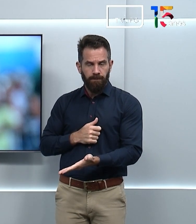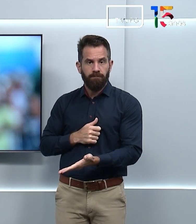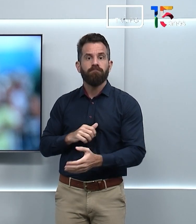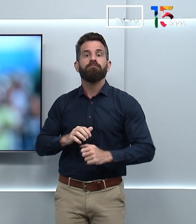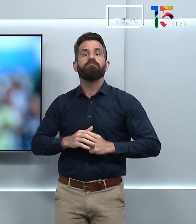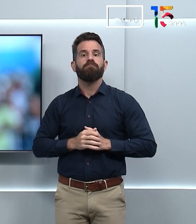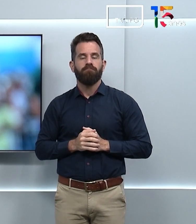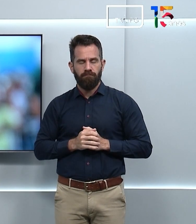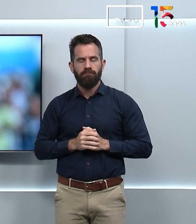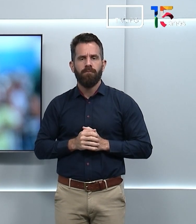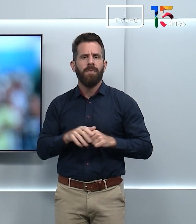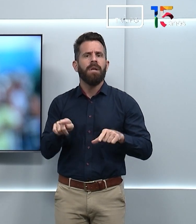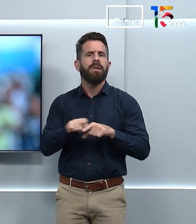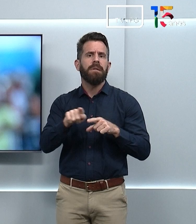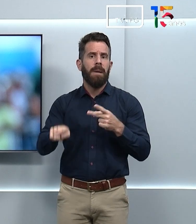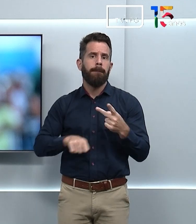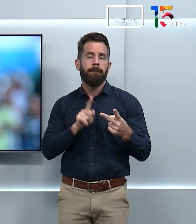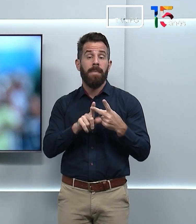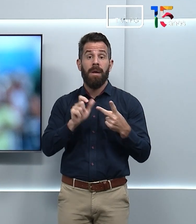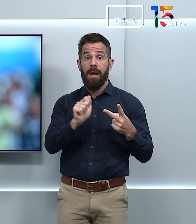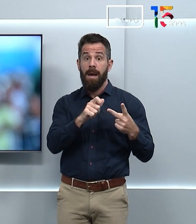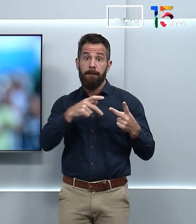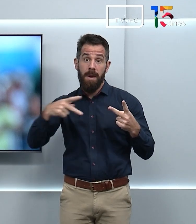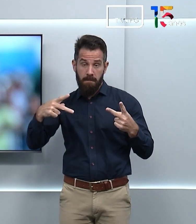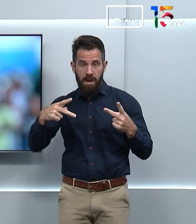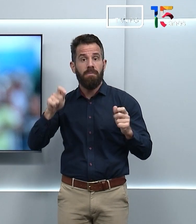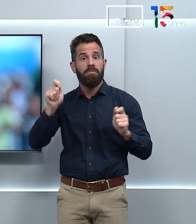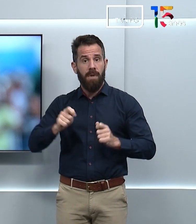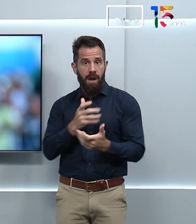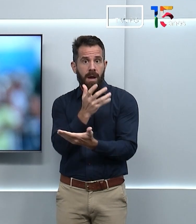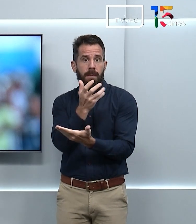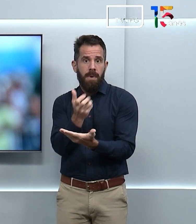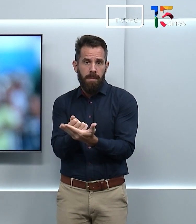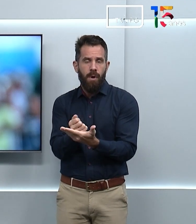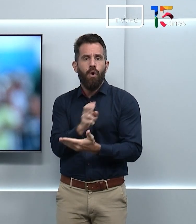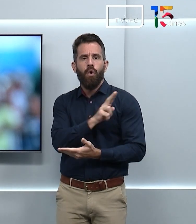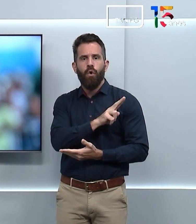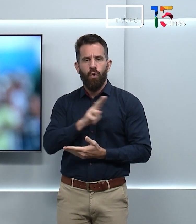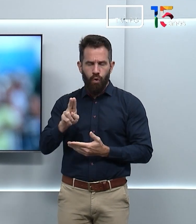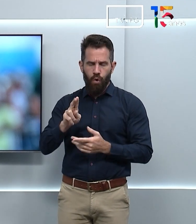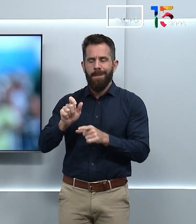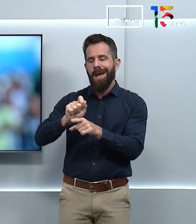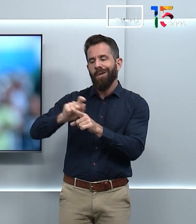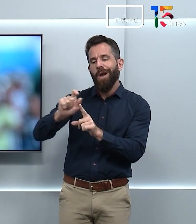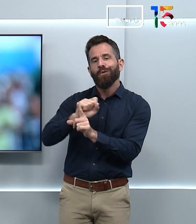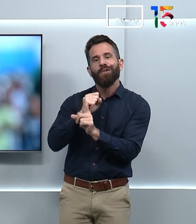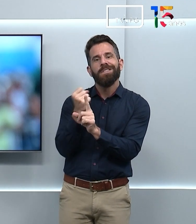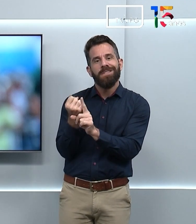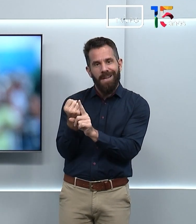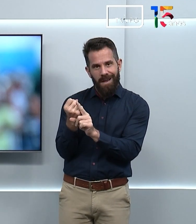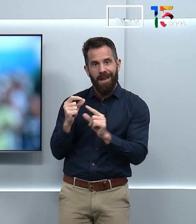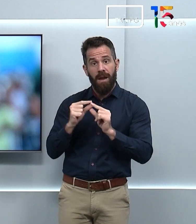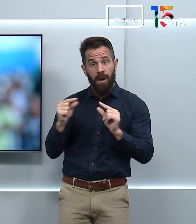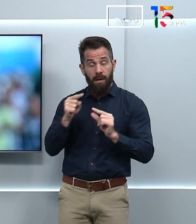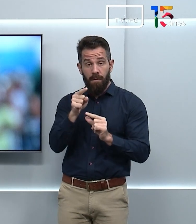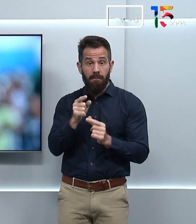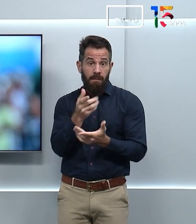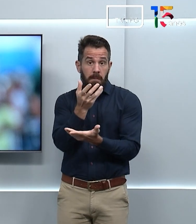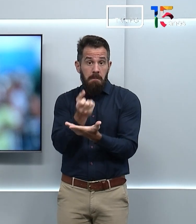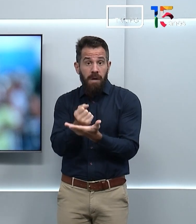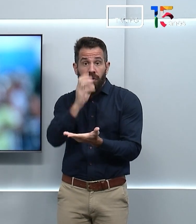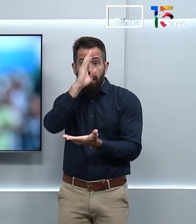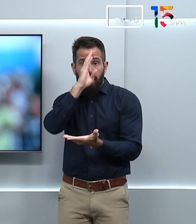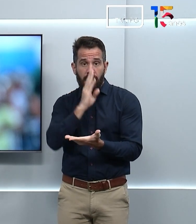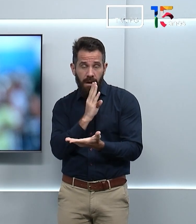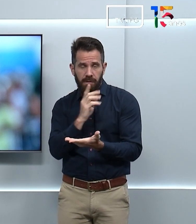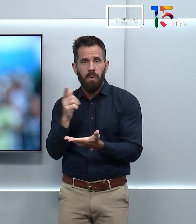goiás.gov.br/AGEHAB. Além disso, dá para fazer a inscrição pelo celular, viu? Só baixar o aplicativo Aluguel Social no seu celular gratuitamente. O